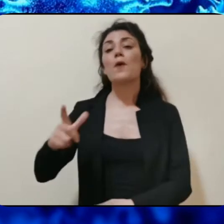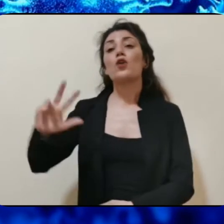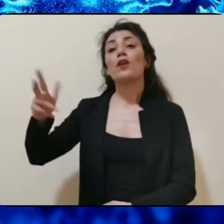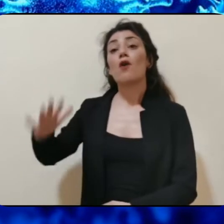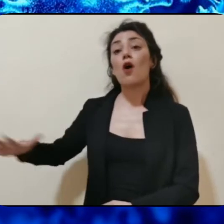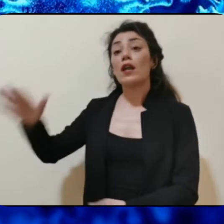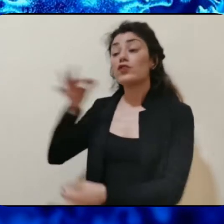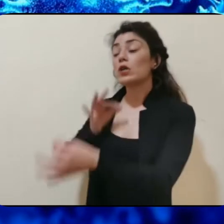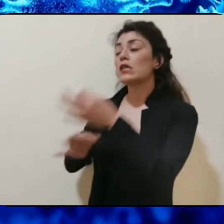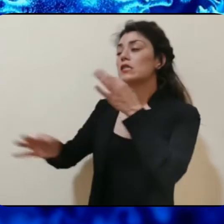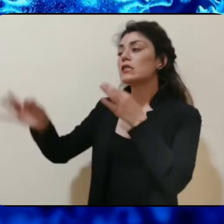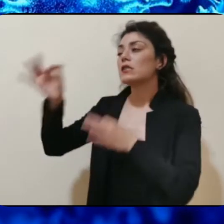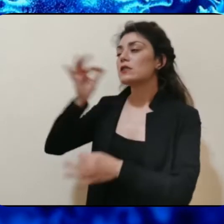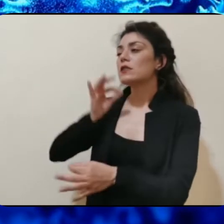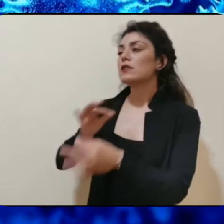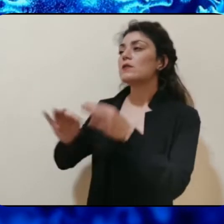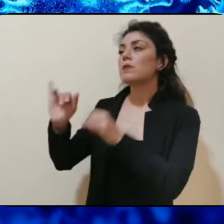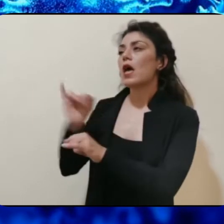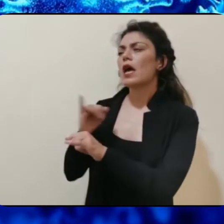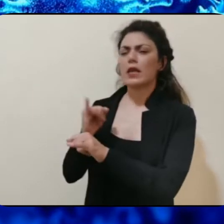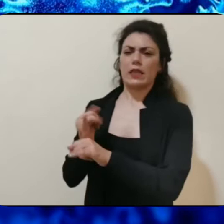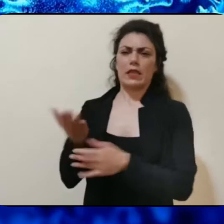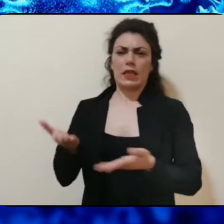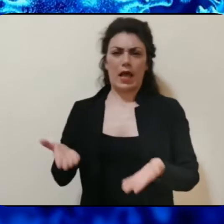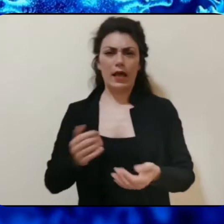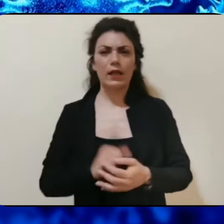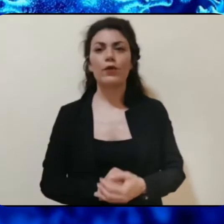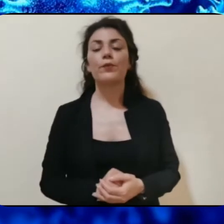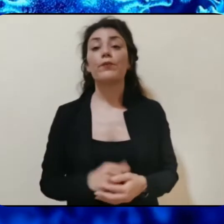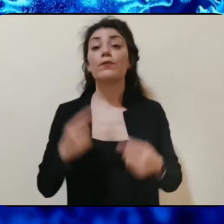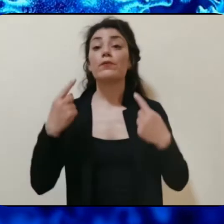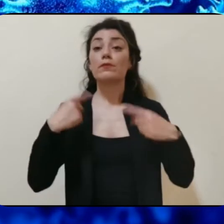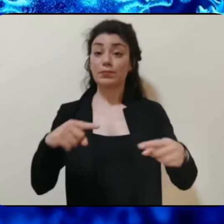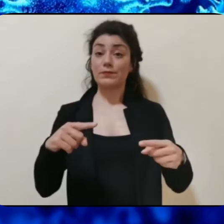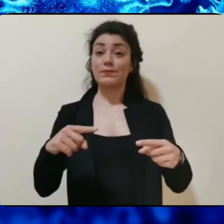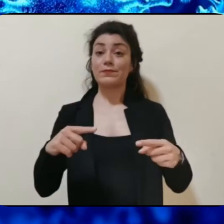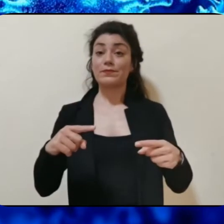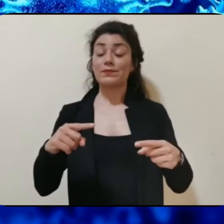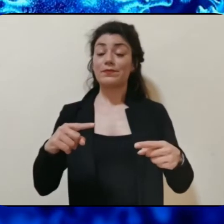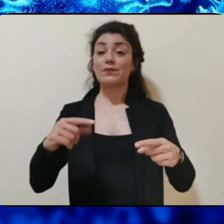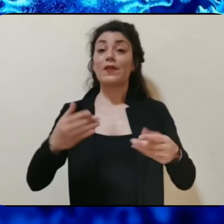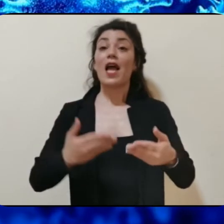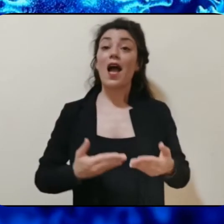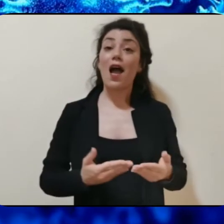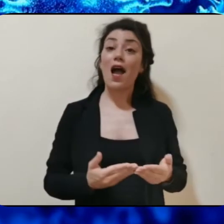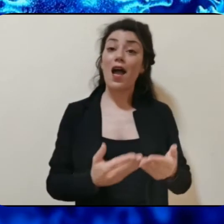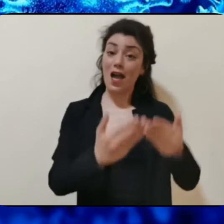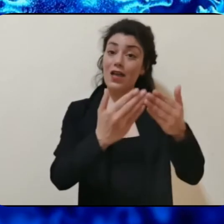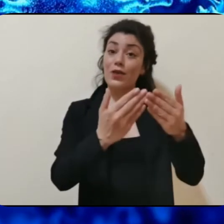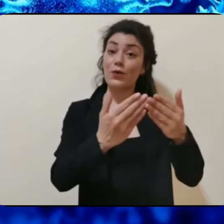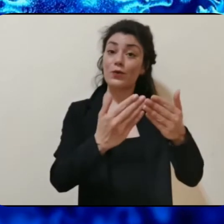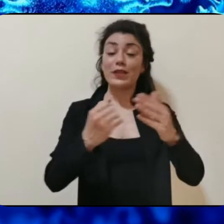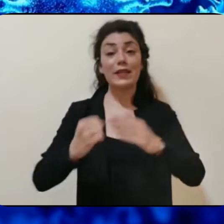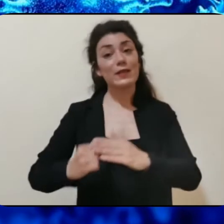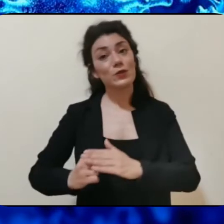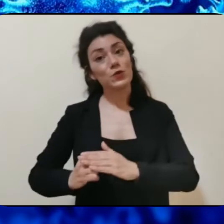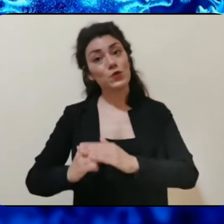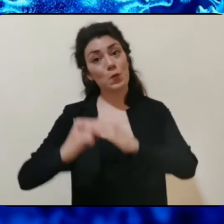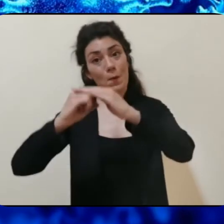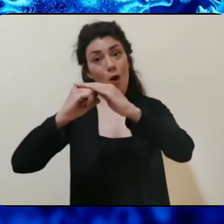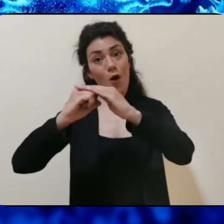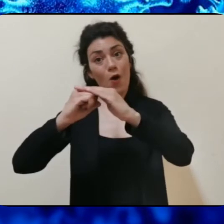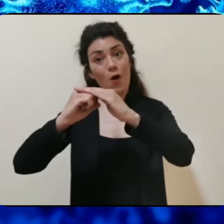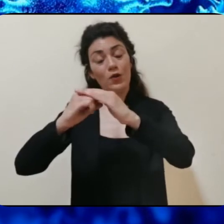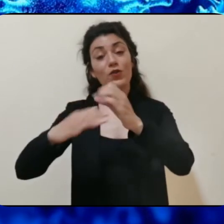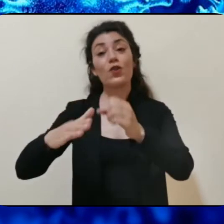dalla regione sono arrivati tutti i chiarimenti e le indicazioni necessarie. Si tratta di aiuti di